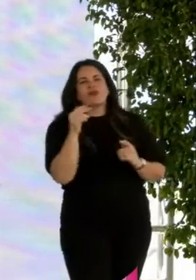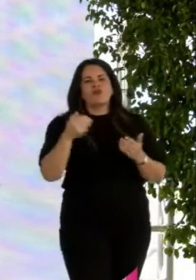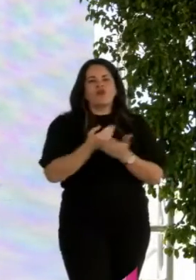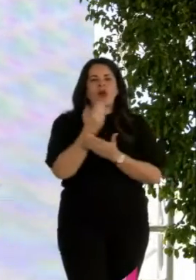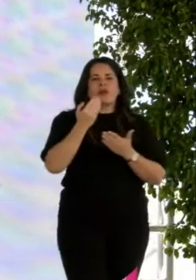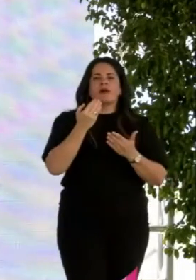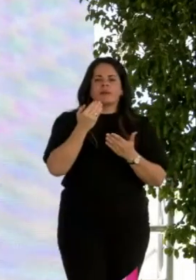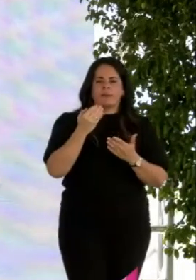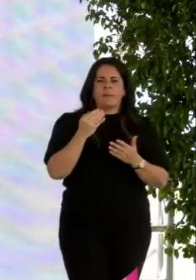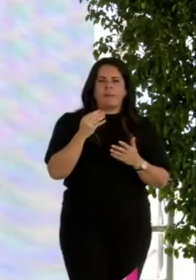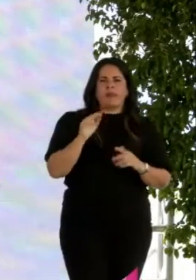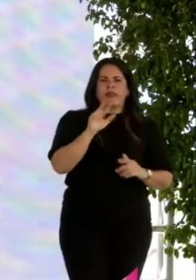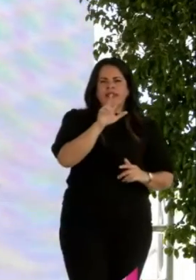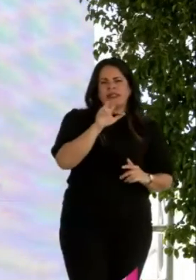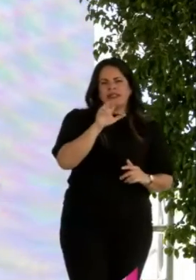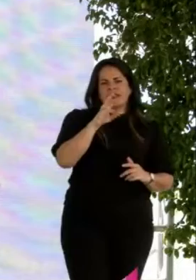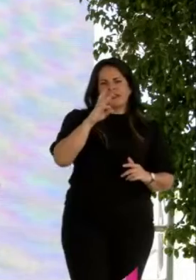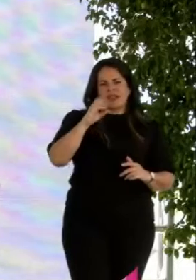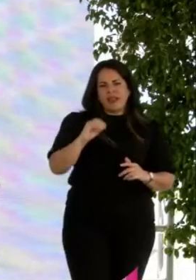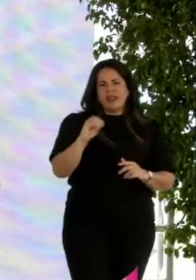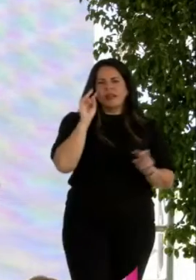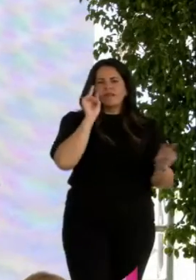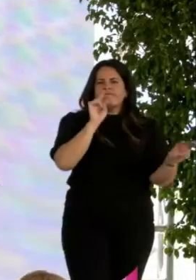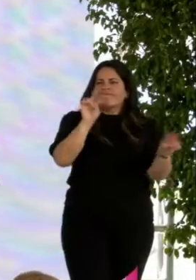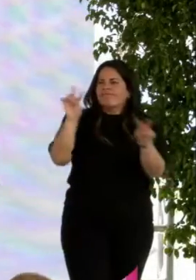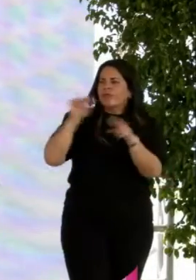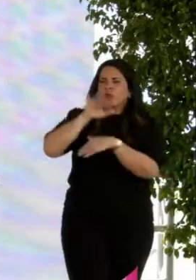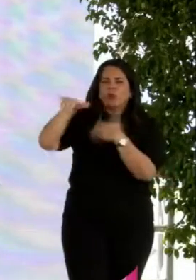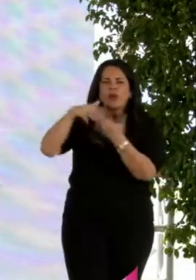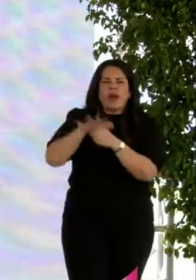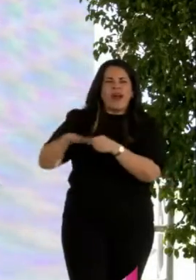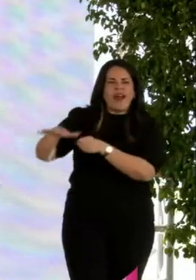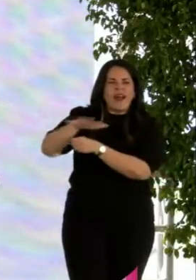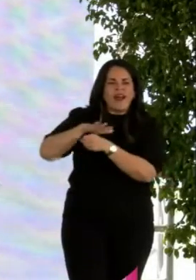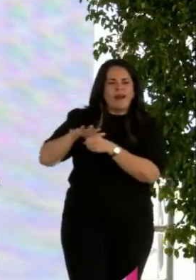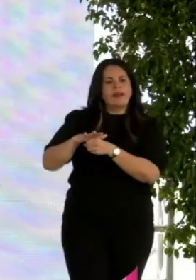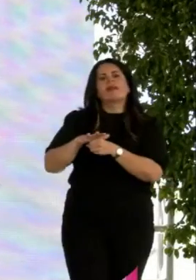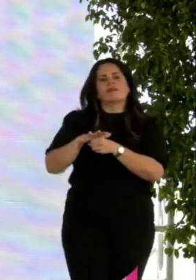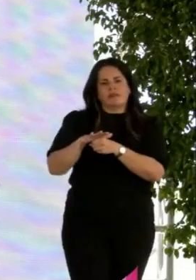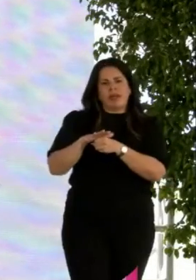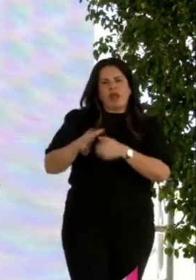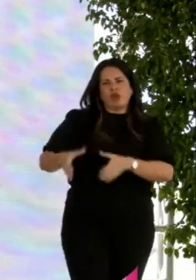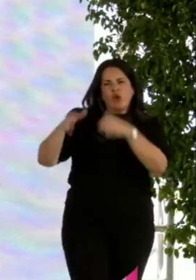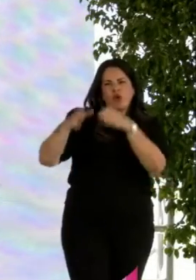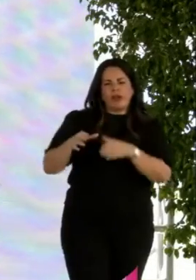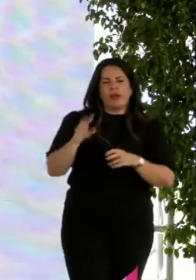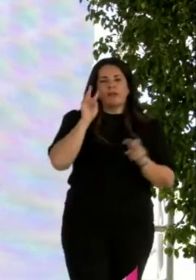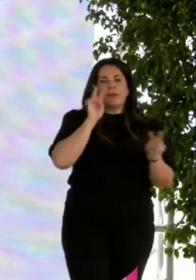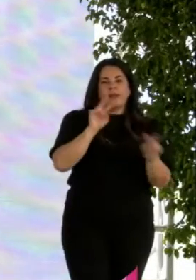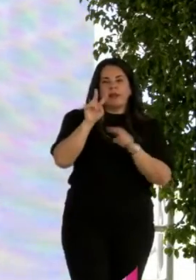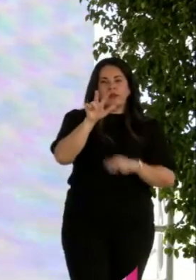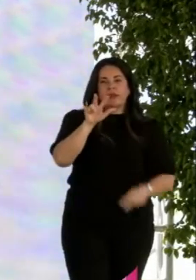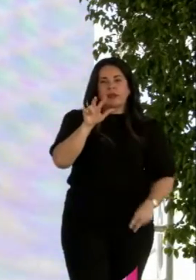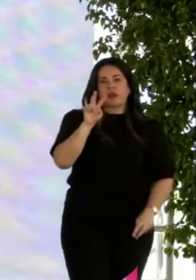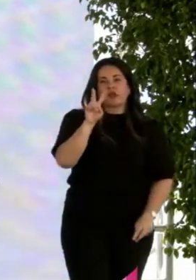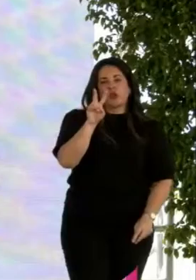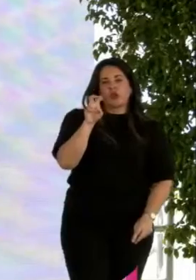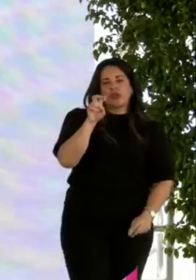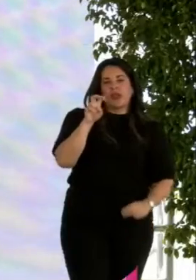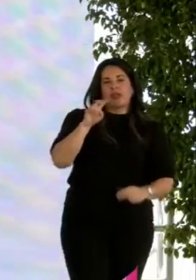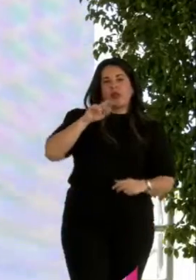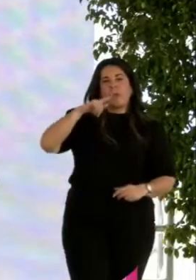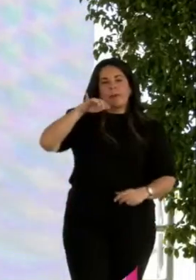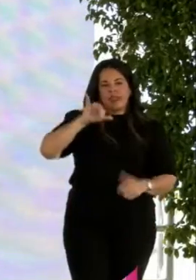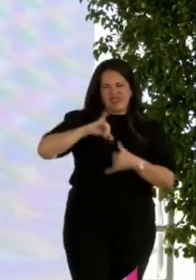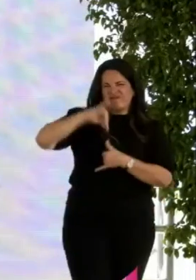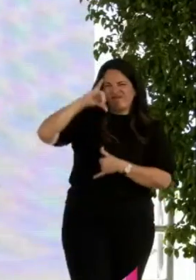con una visita 360 en la Torre de Observación. Y la realidad es que esta vista 360 a 200 pies de altura